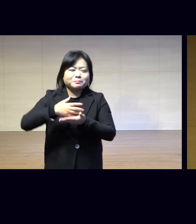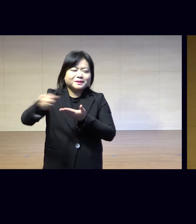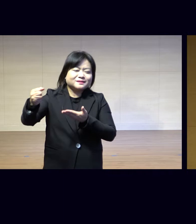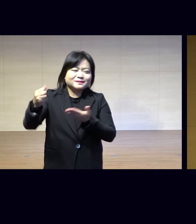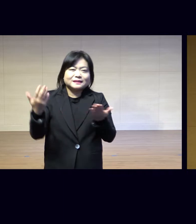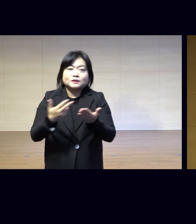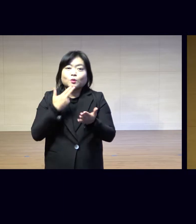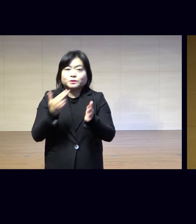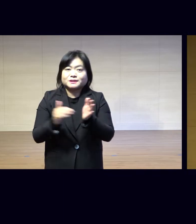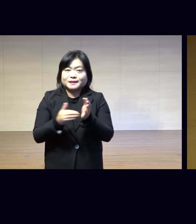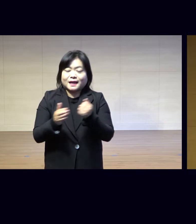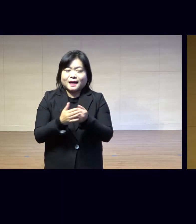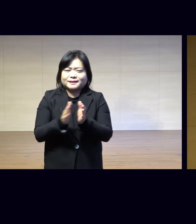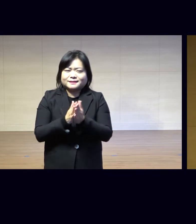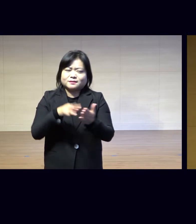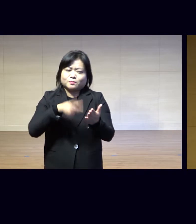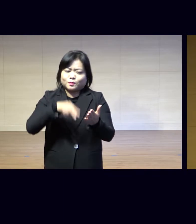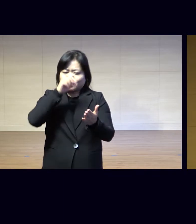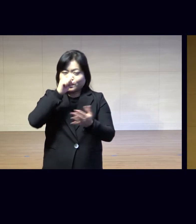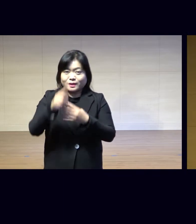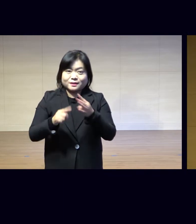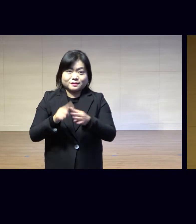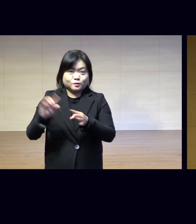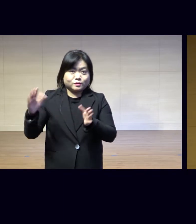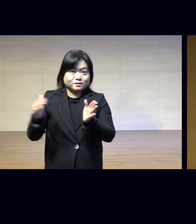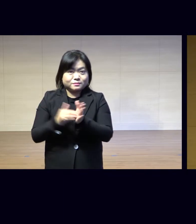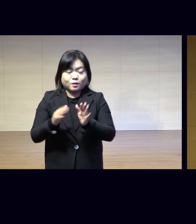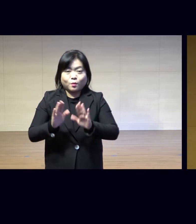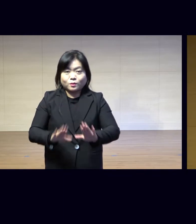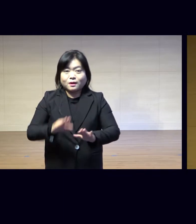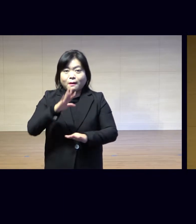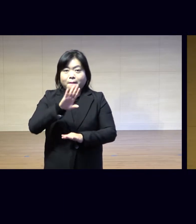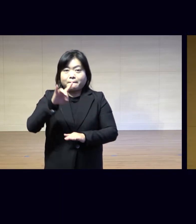오늘 우리 발자크와 돈에 대해서